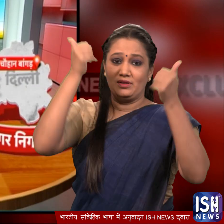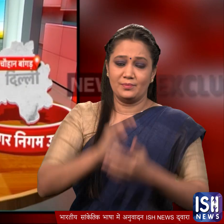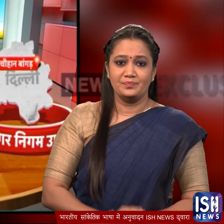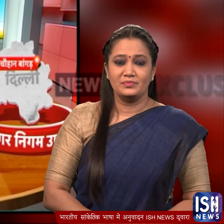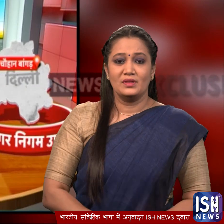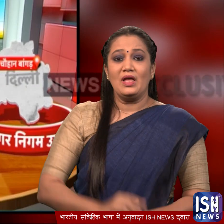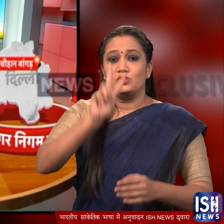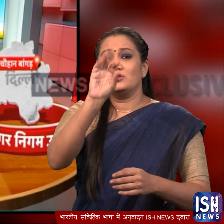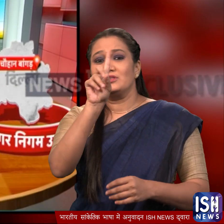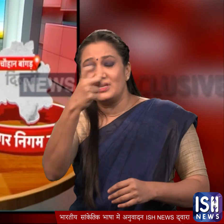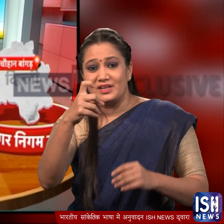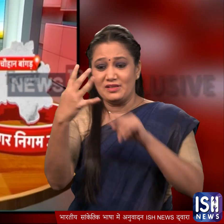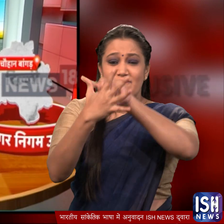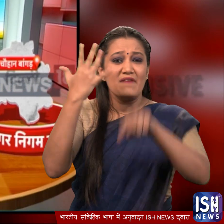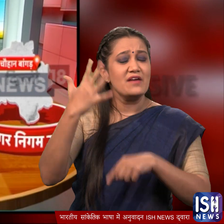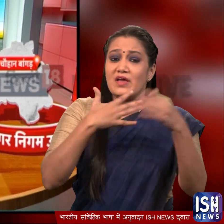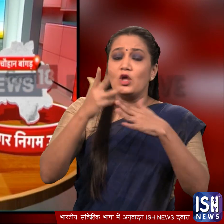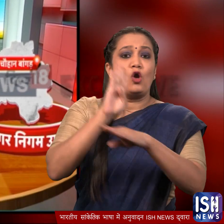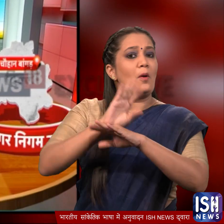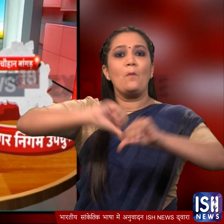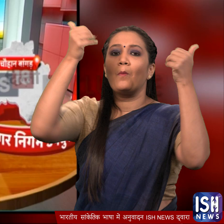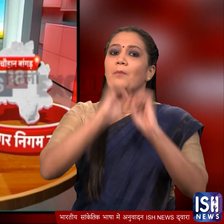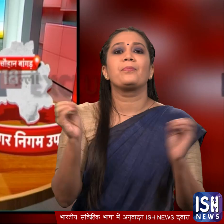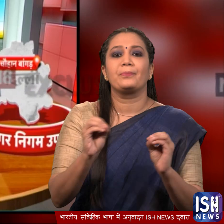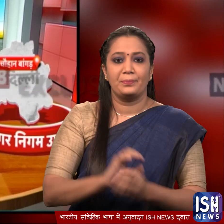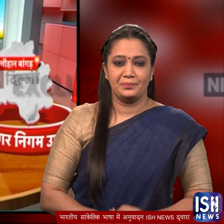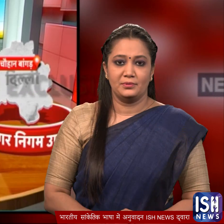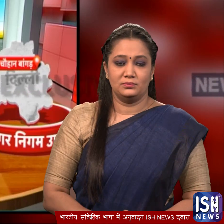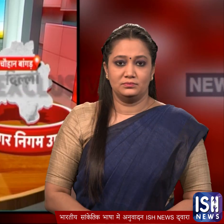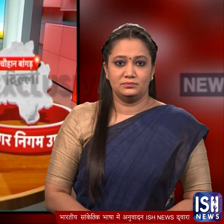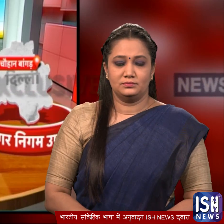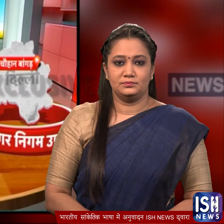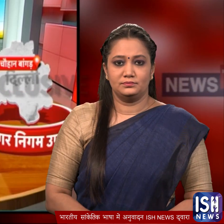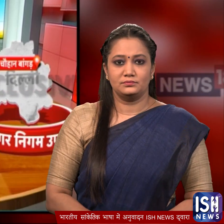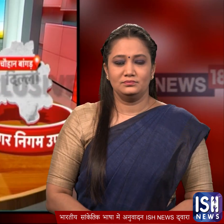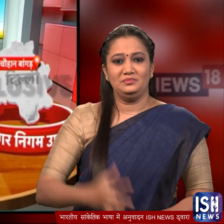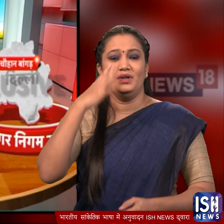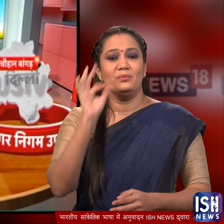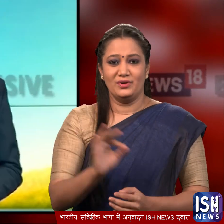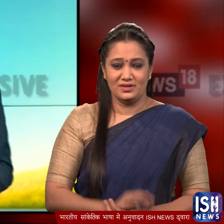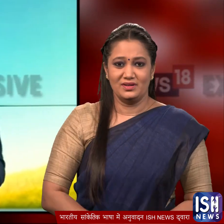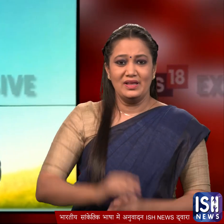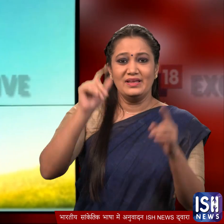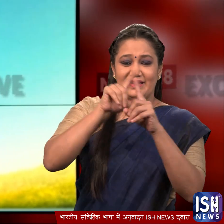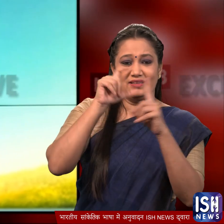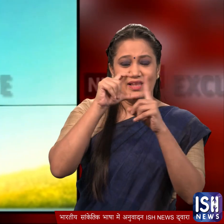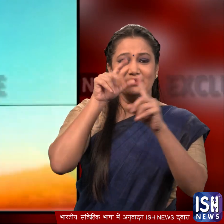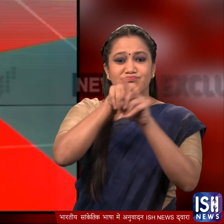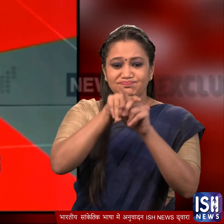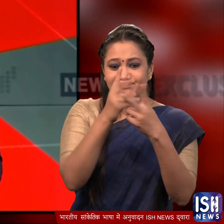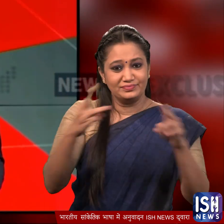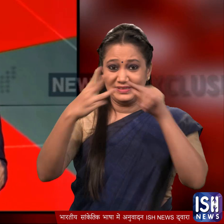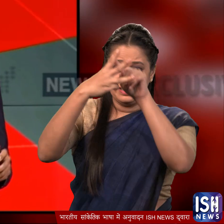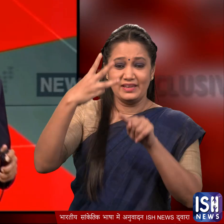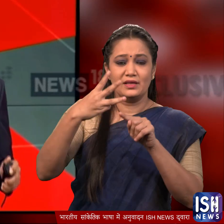बांगड़ सीट पर सफलता मिली, जबकि 2017 में इन 5 सीटों में किसी पर भी उसे कामयाबी नहीं मिली थी। सौभाग्य की एक बात यह कि